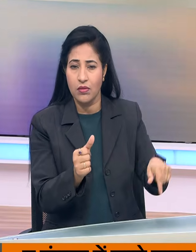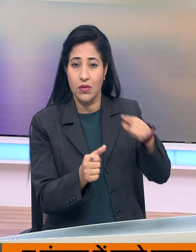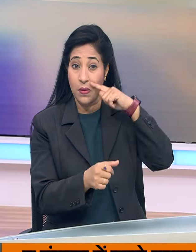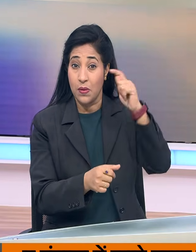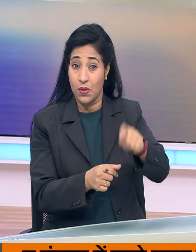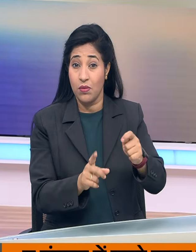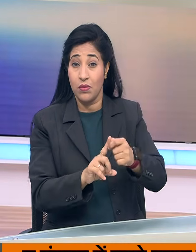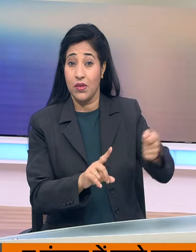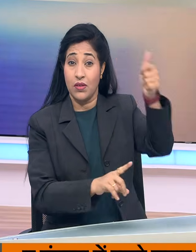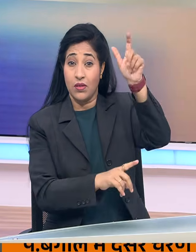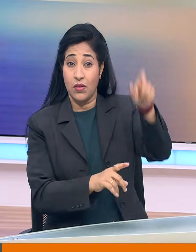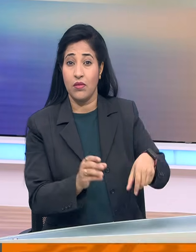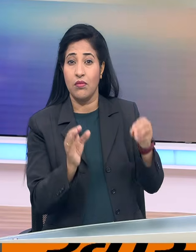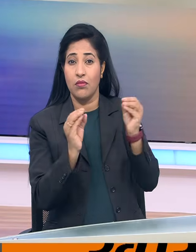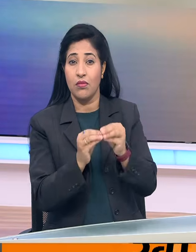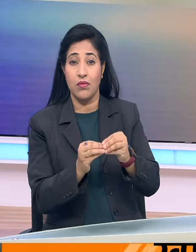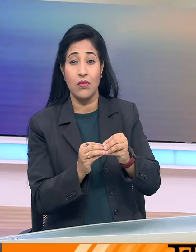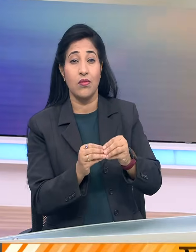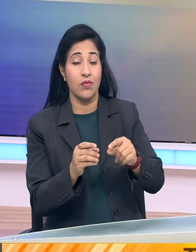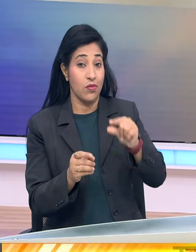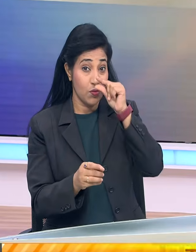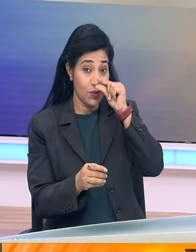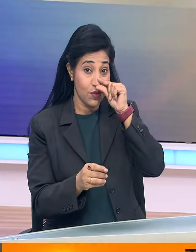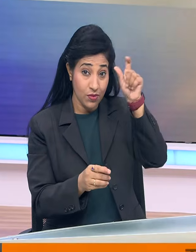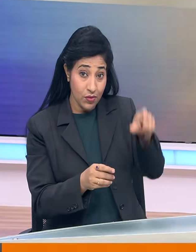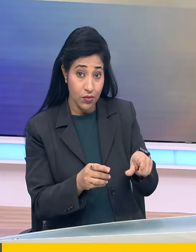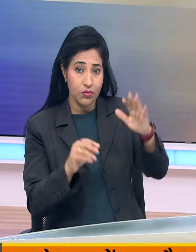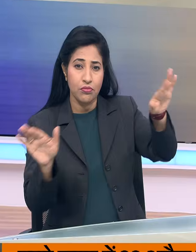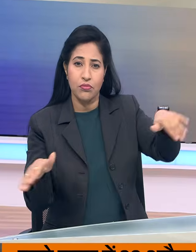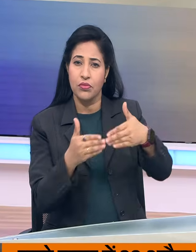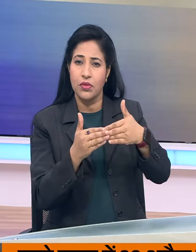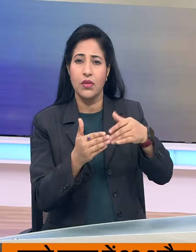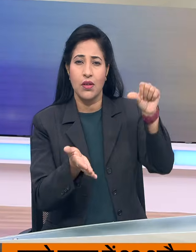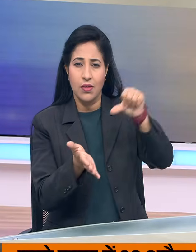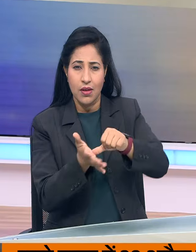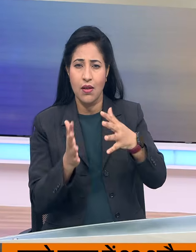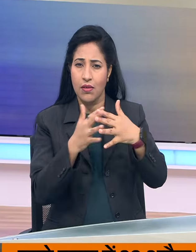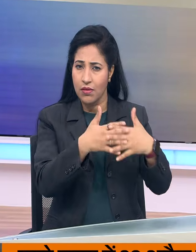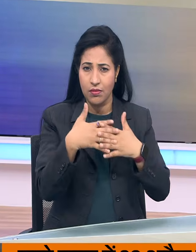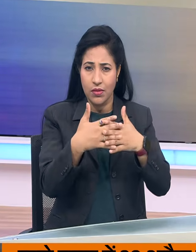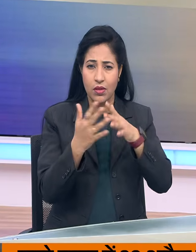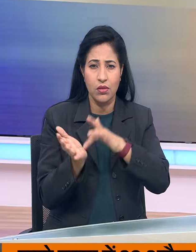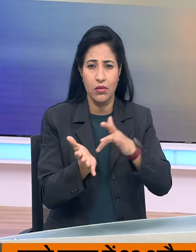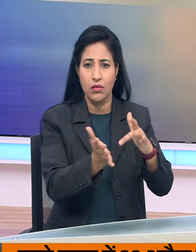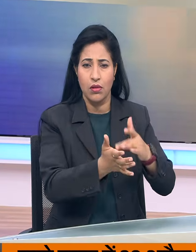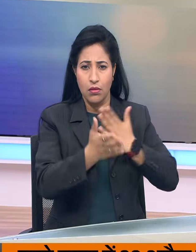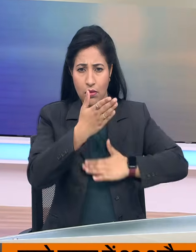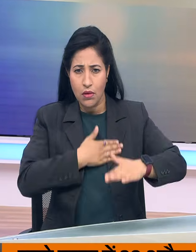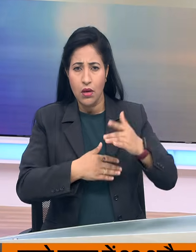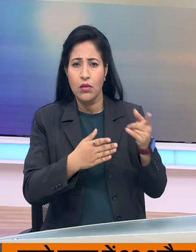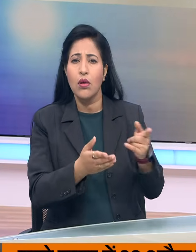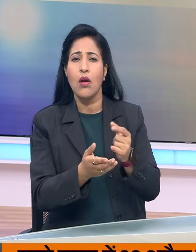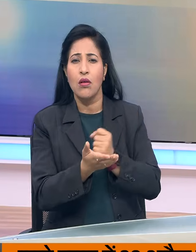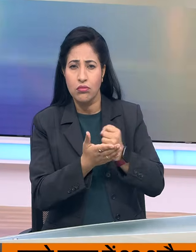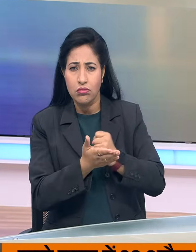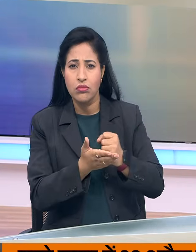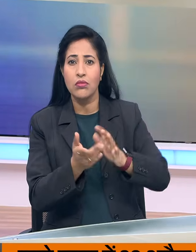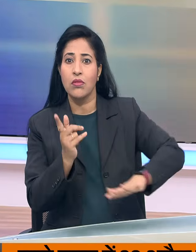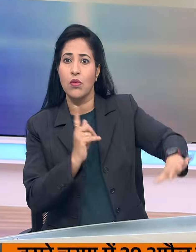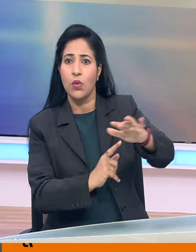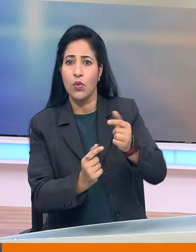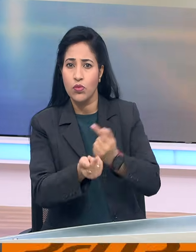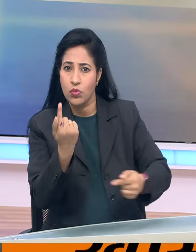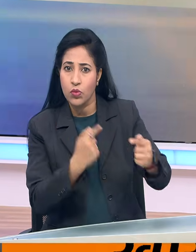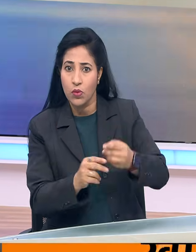के राष्ट्रपति व्लादिमीर पुतिन से मुलाकात करेंगे। ईरान और अमेरिका के बीच शांति प्रयासों के बीच क्षेत्रीय